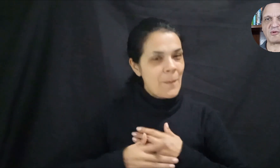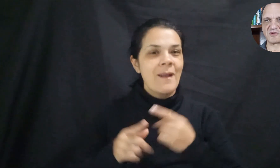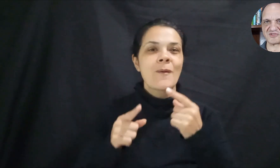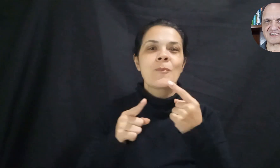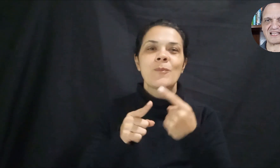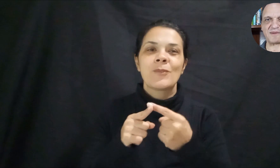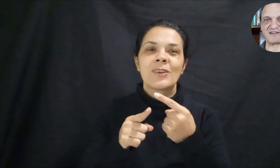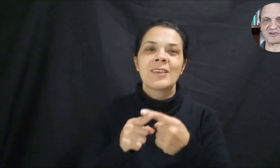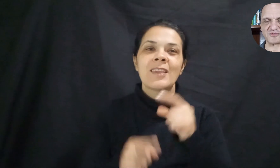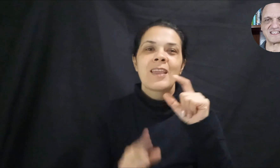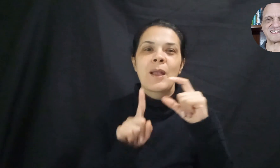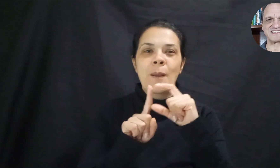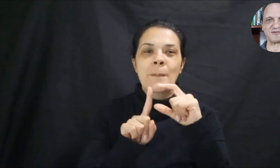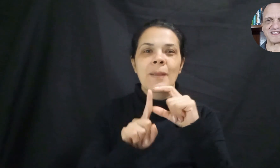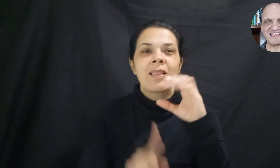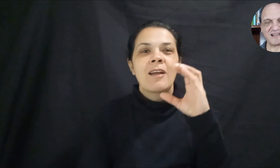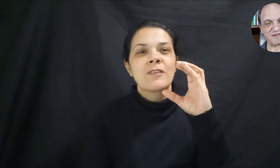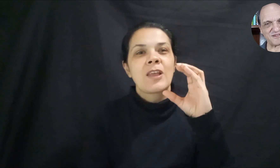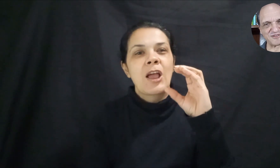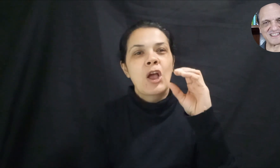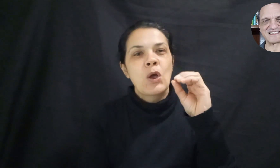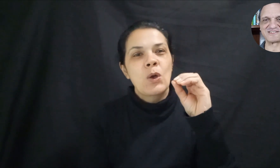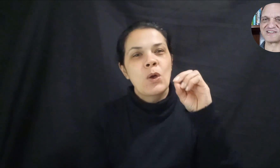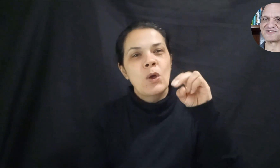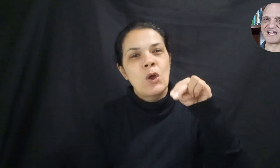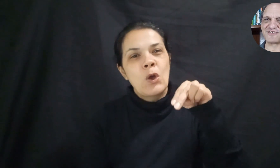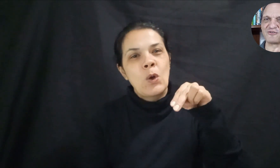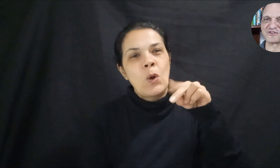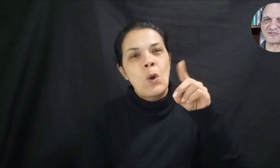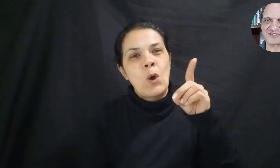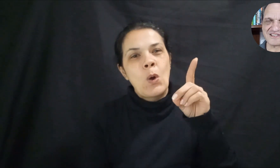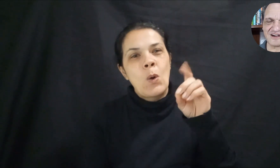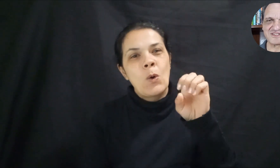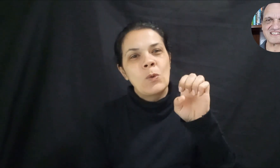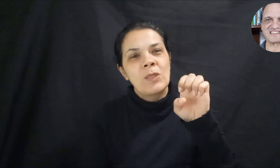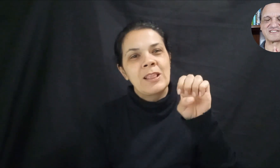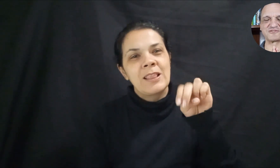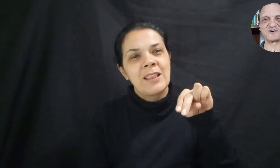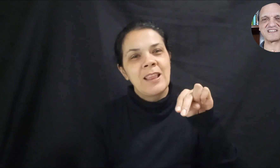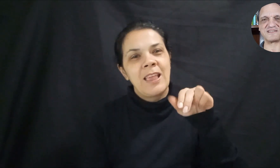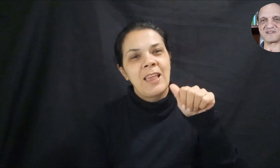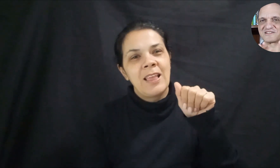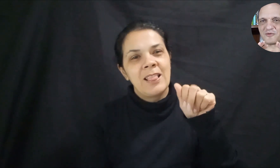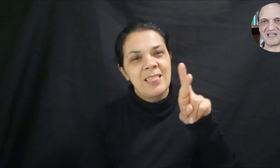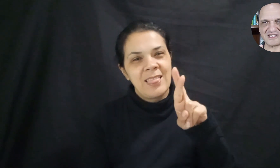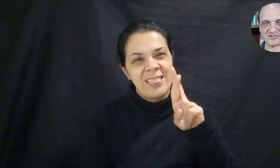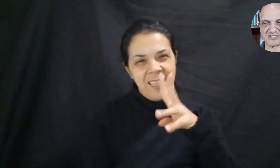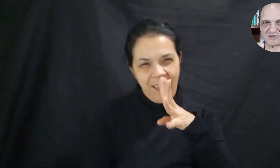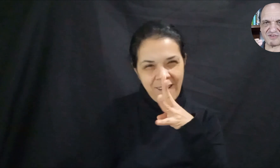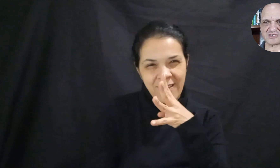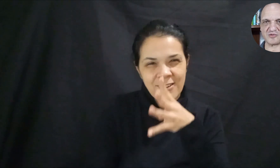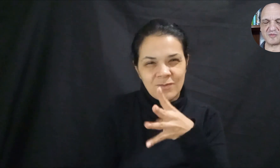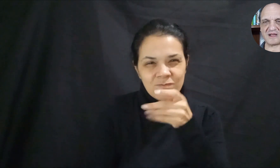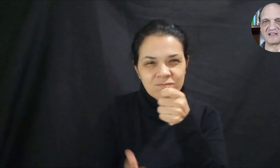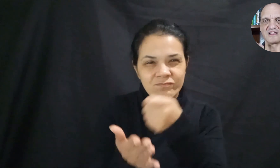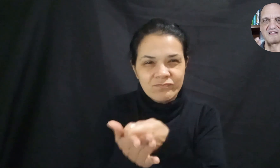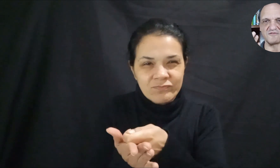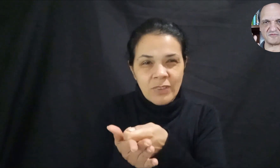com calma, porque eu sei que tem a palavra condenação aqui, a palavra condenação já nos leva a outras questões aqui, mas não é isso. Nós temos que